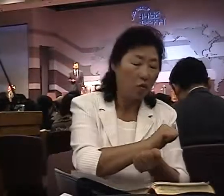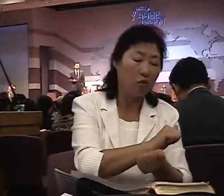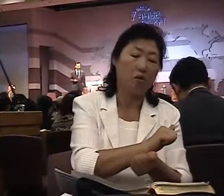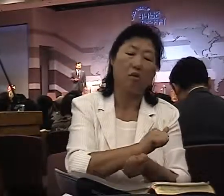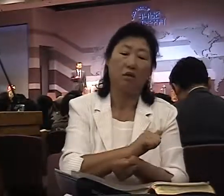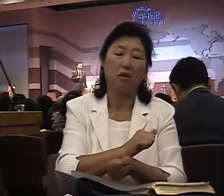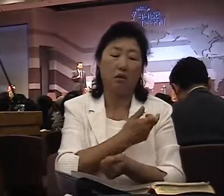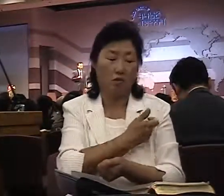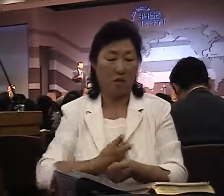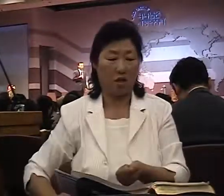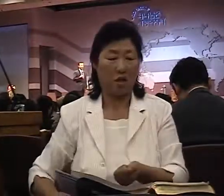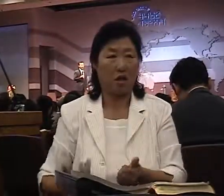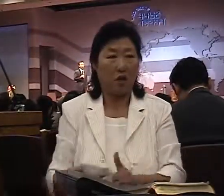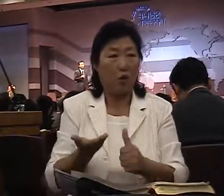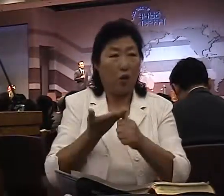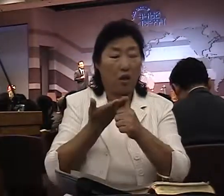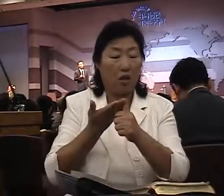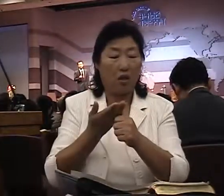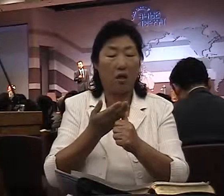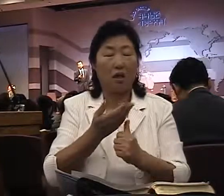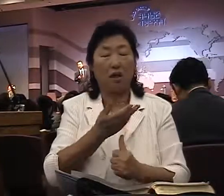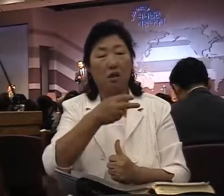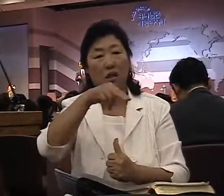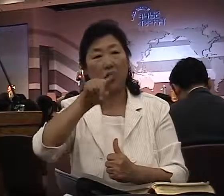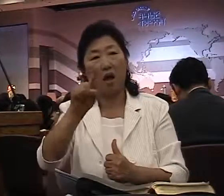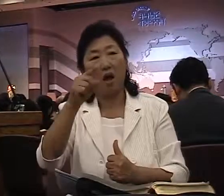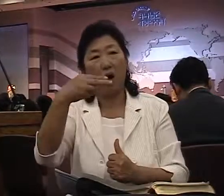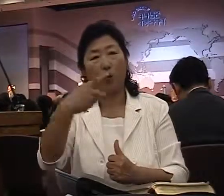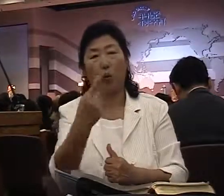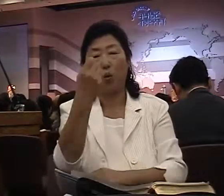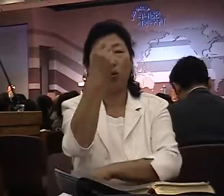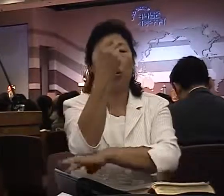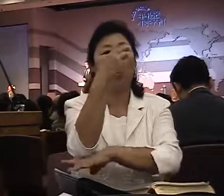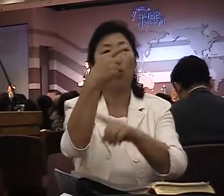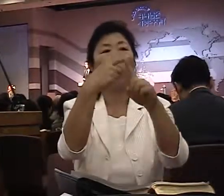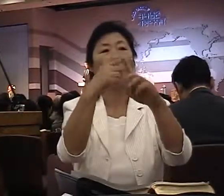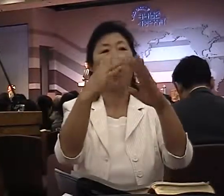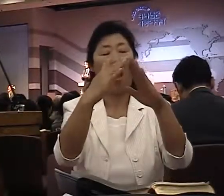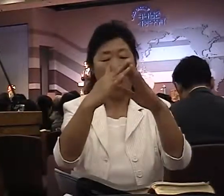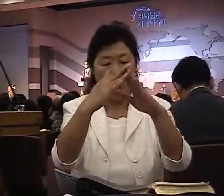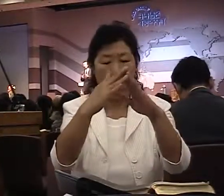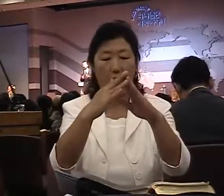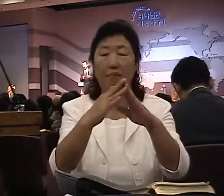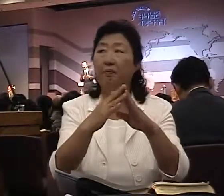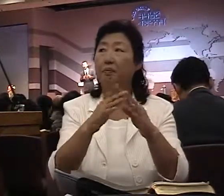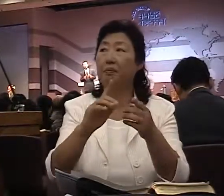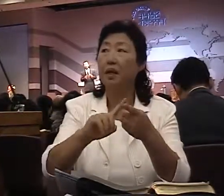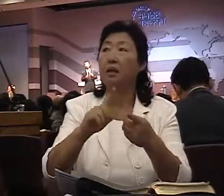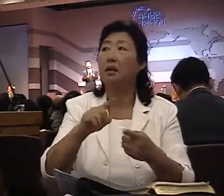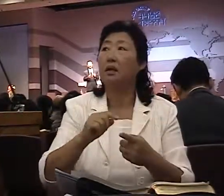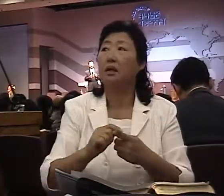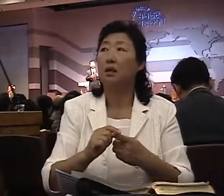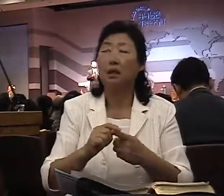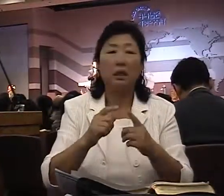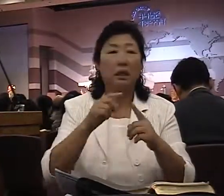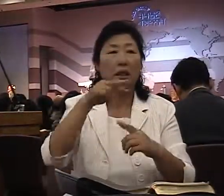것이 사도행전 초대교회에서 보여진 또한 패턴입니다. 또한 사도행전 후에 교회